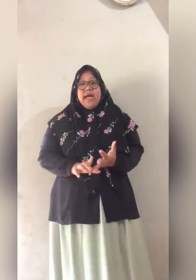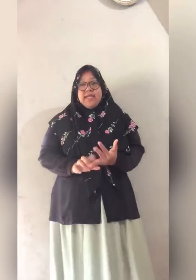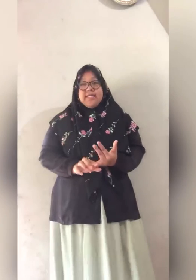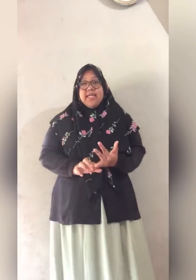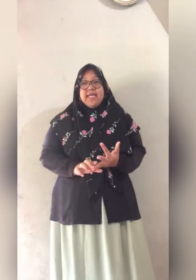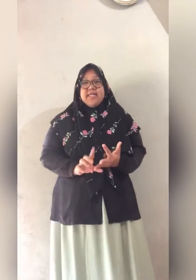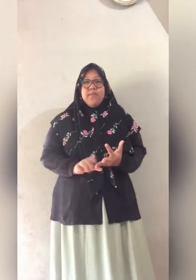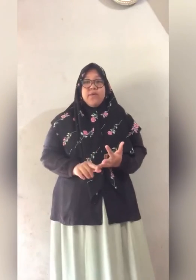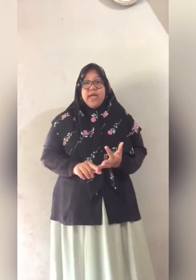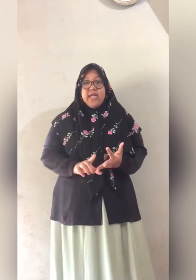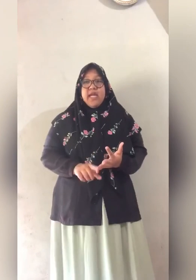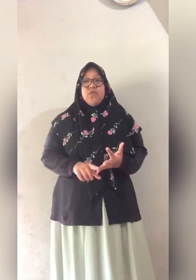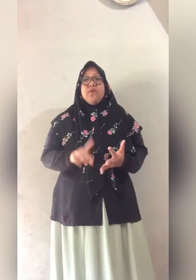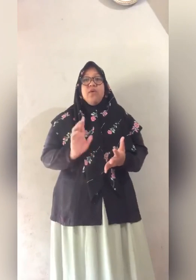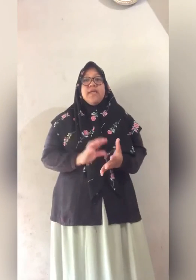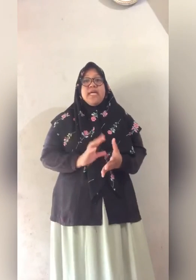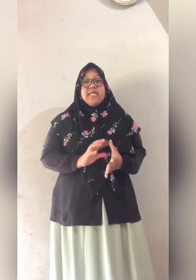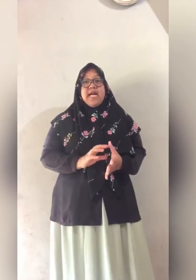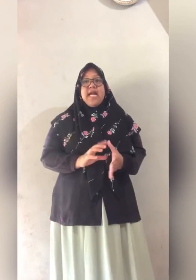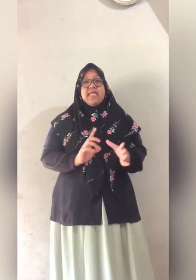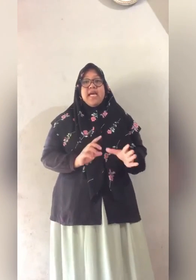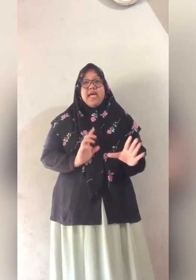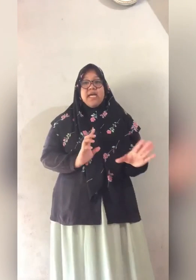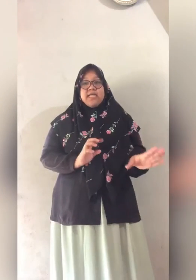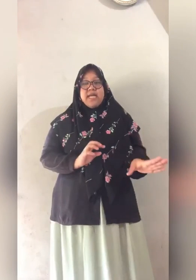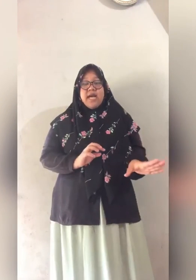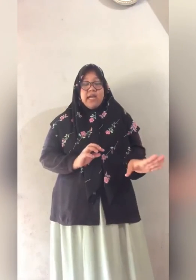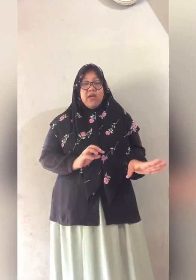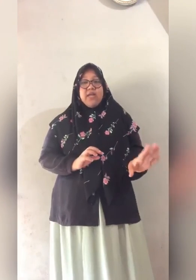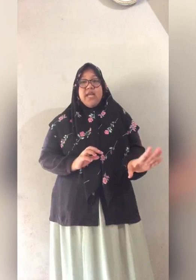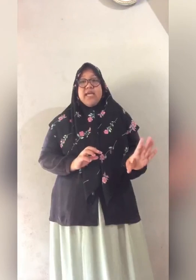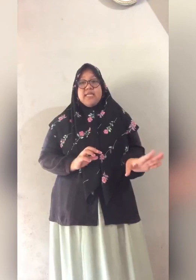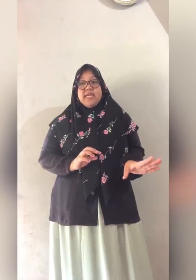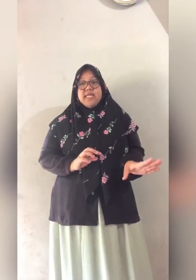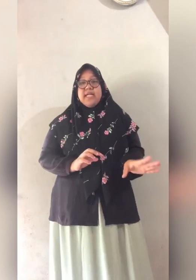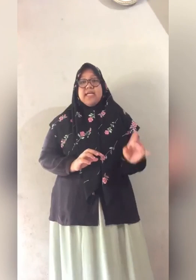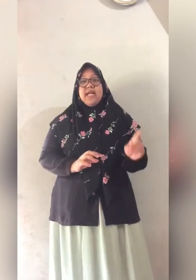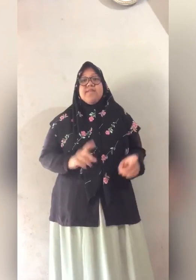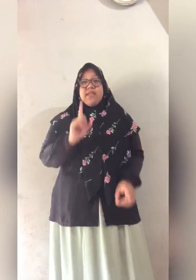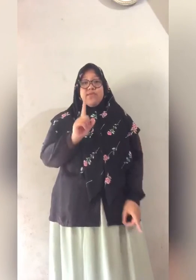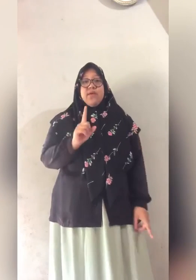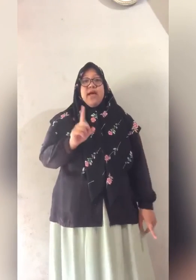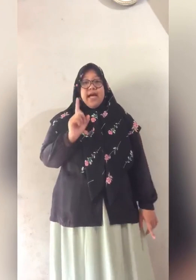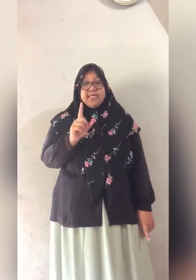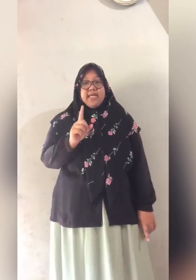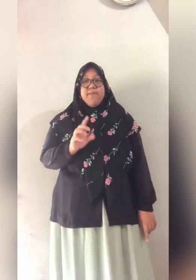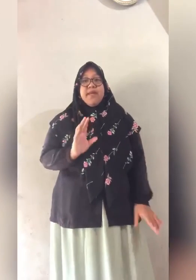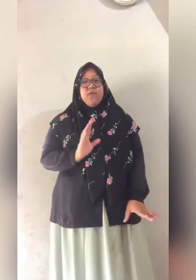IC campuran ini yaitu mengkombinasikan antara IC analog dan IC digital ke dalam satu IC. Pada